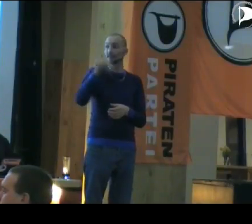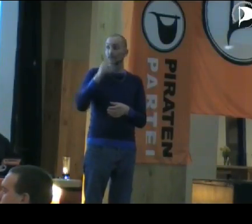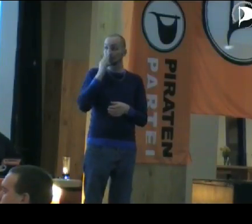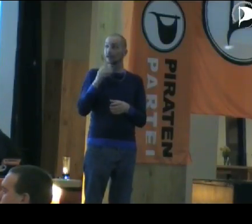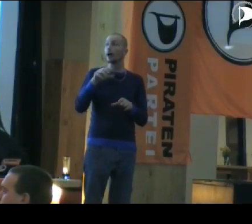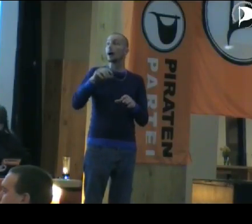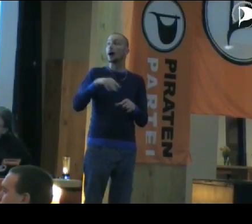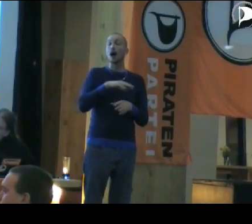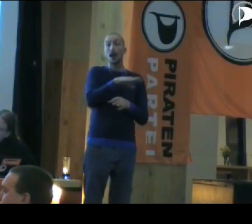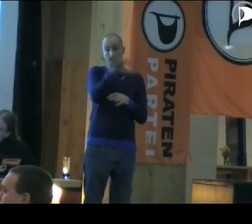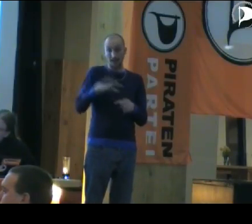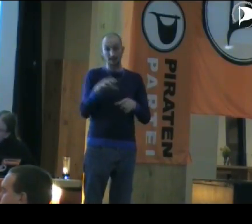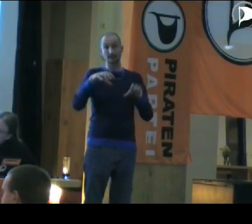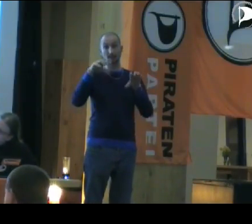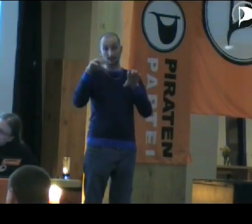die